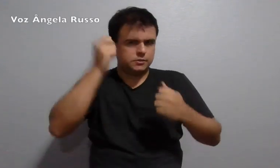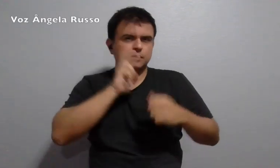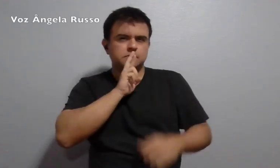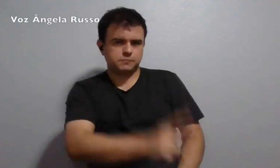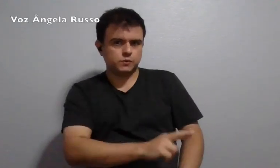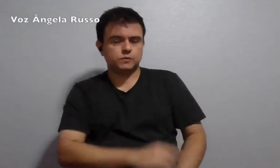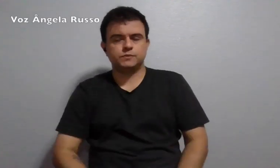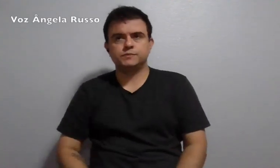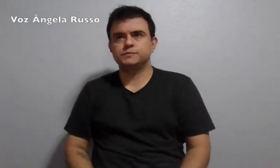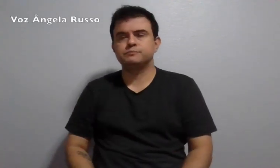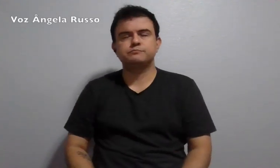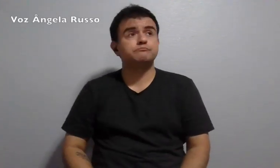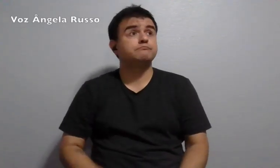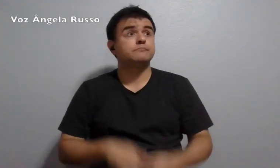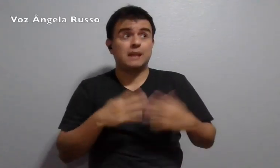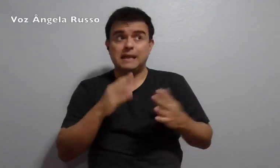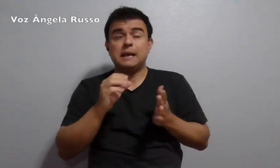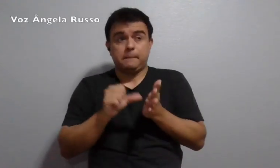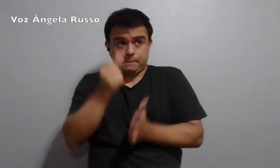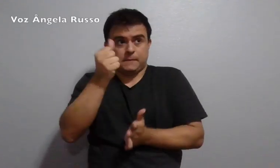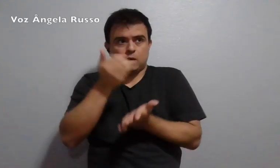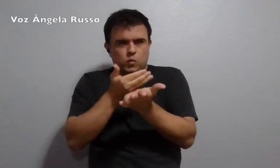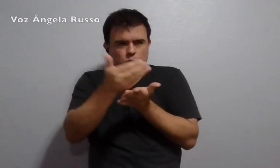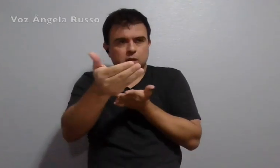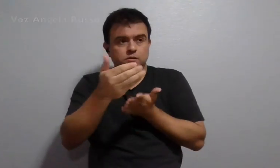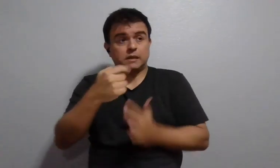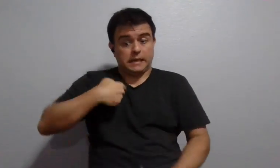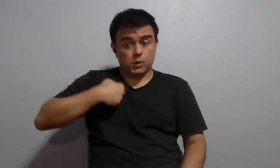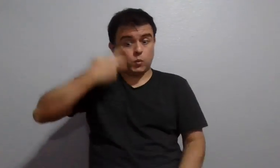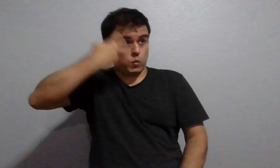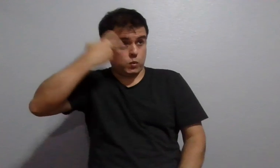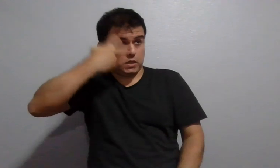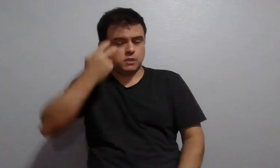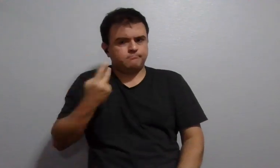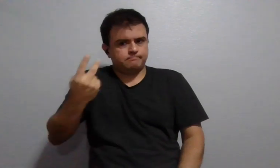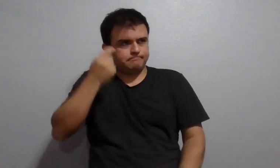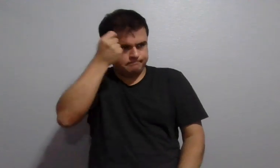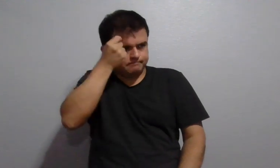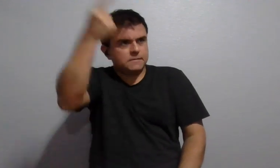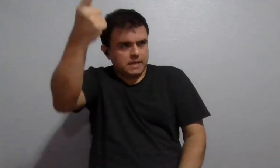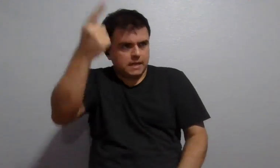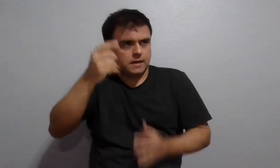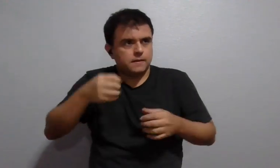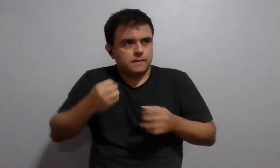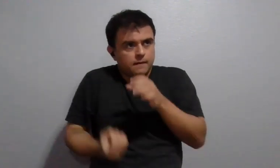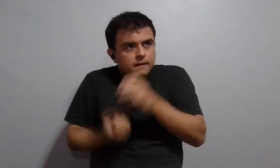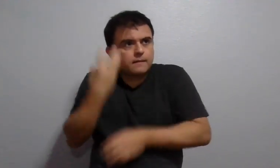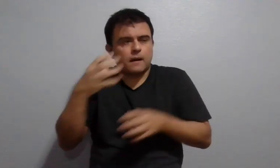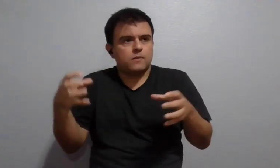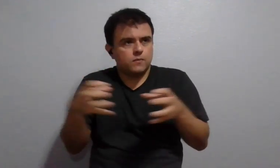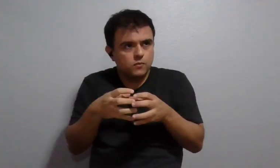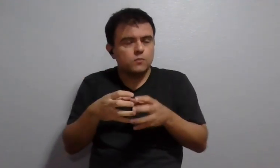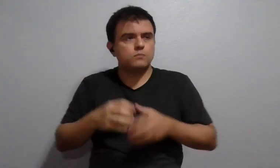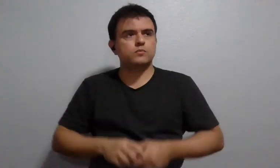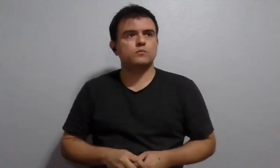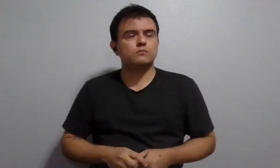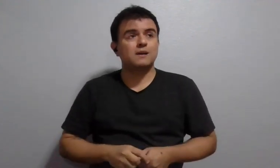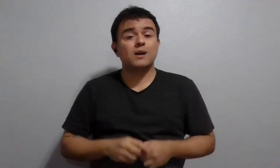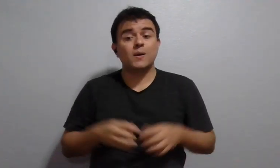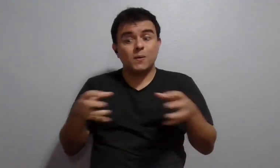que somos os intérpretes do Incluir, tivemos a ideia de criar o grupo, ele foi aberto, assim, nos